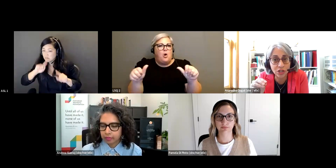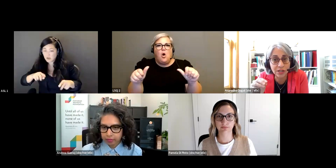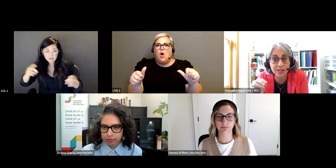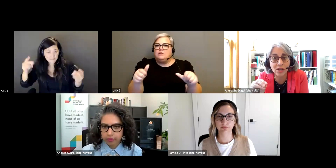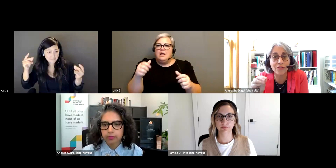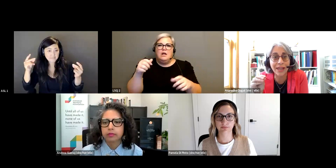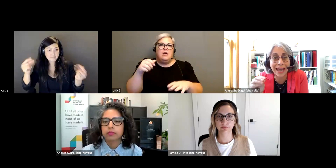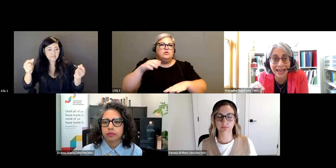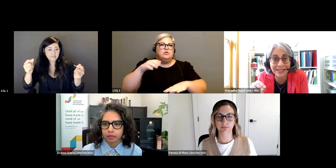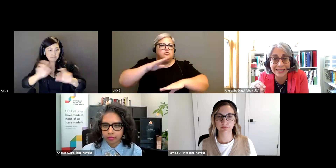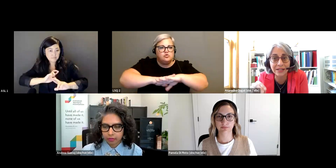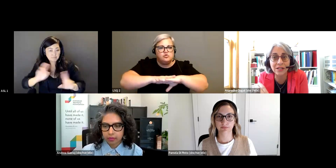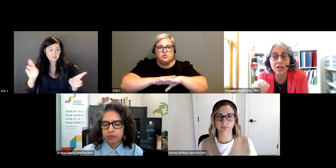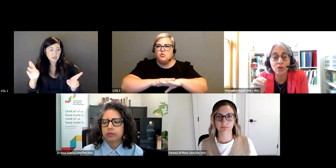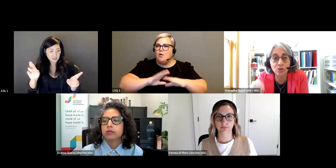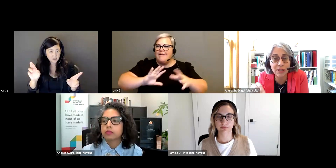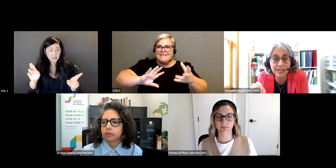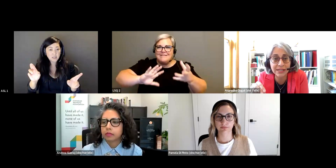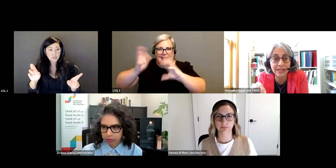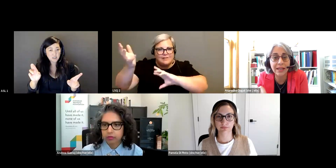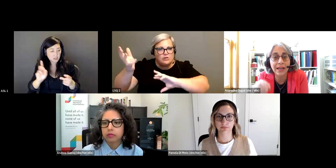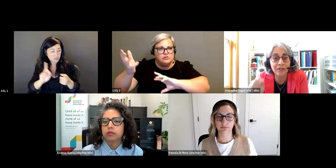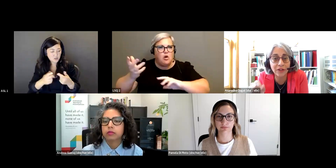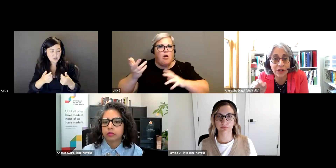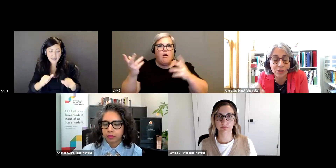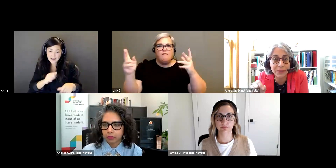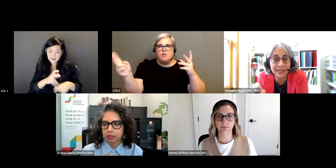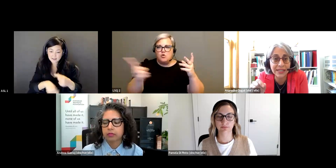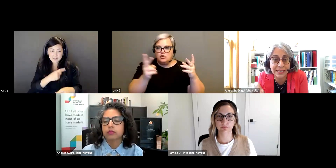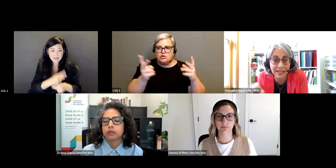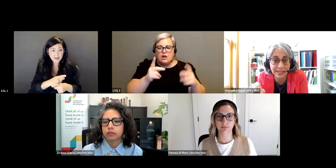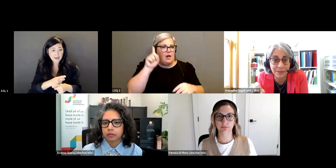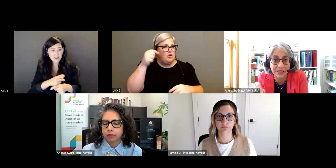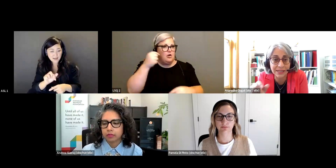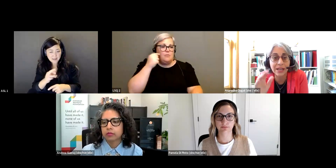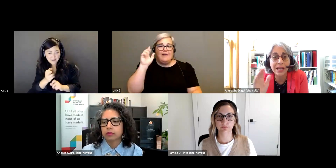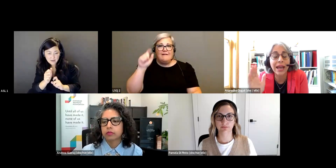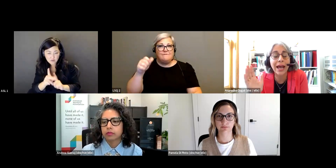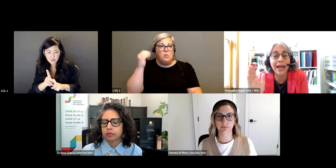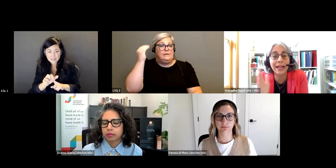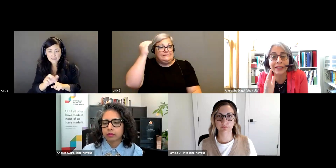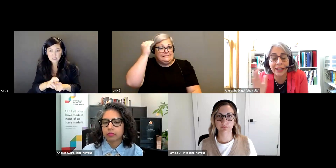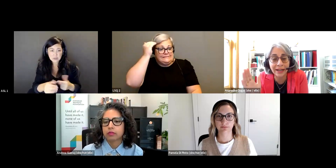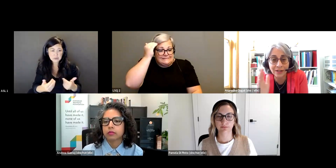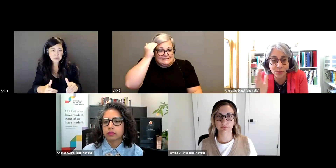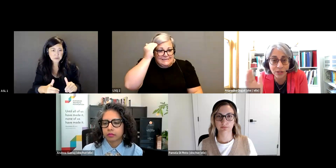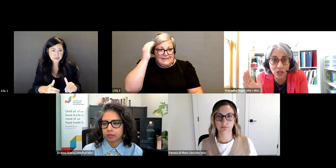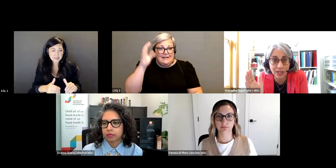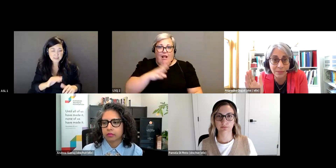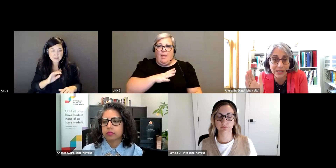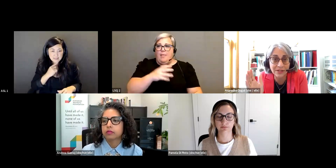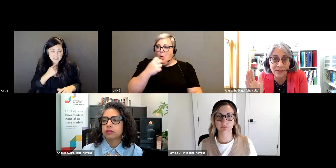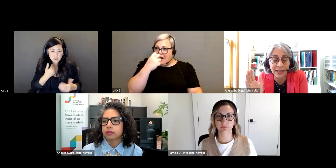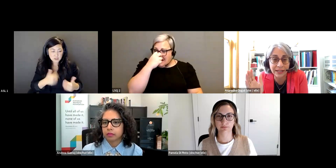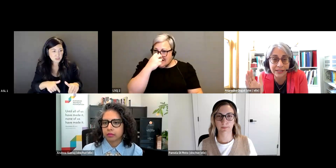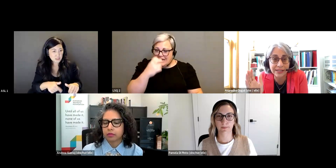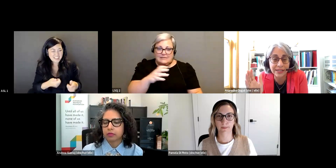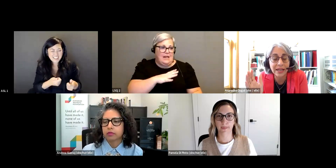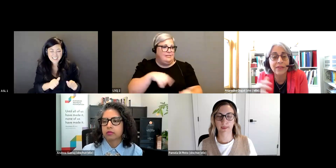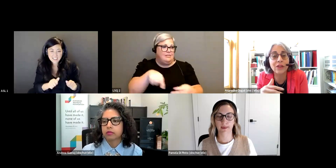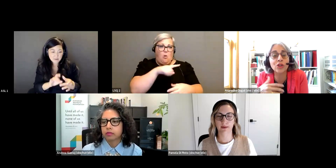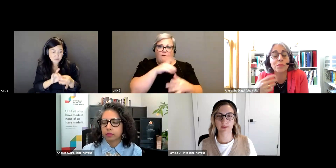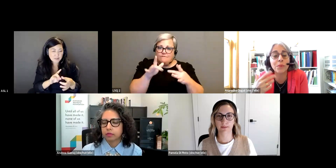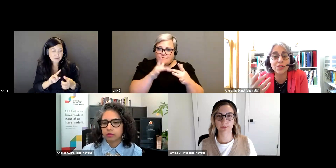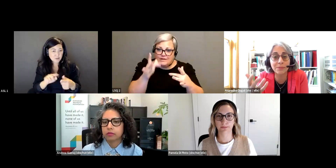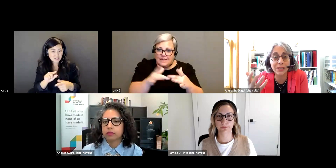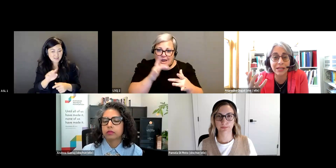tous les plans en matière de catastrophe ou d'urgence. Les gouvernements doivent être conscients des risques, des vulnérabilités